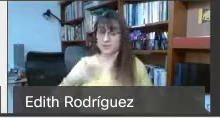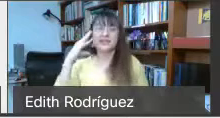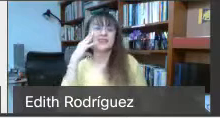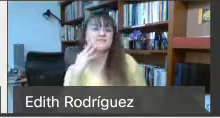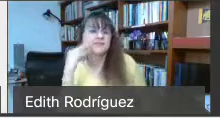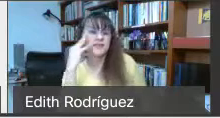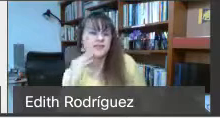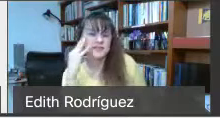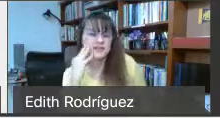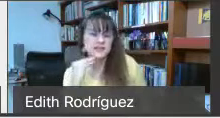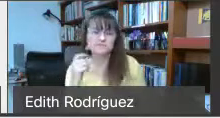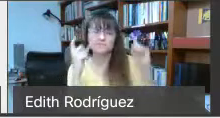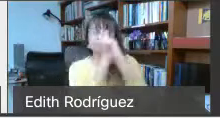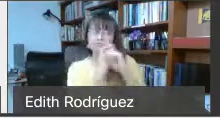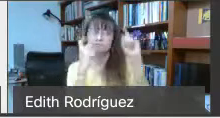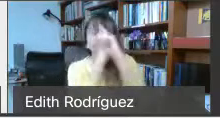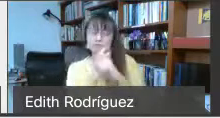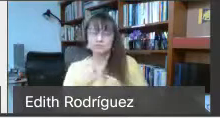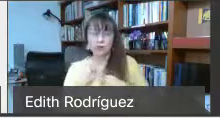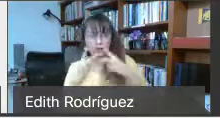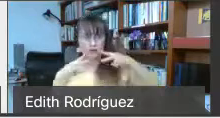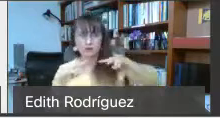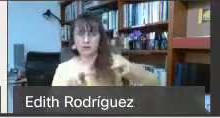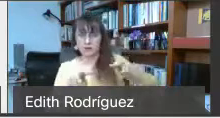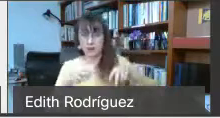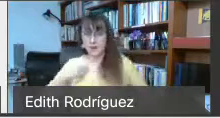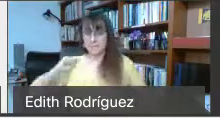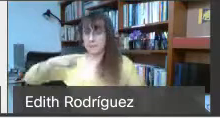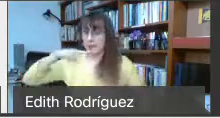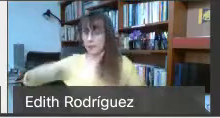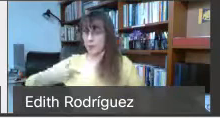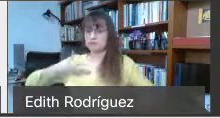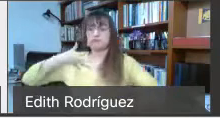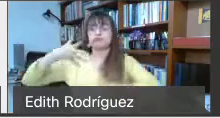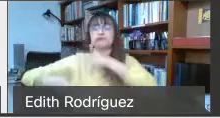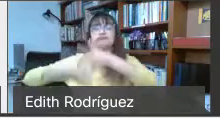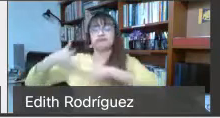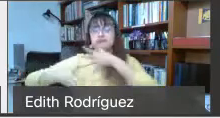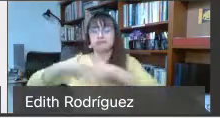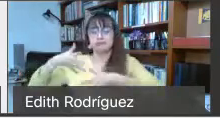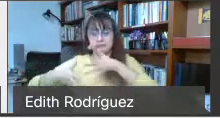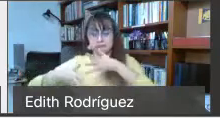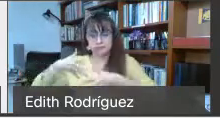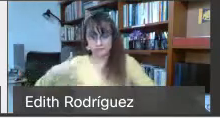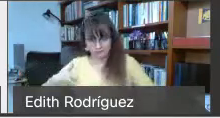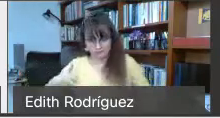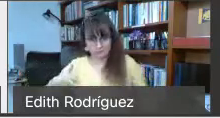He tenido que hacer muchas reflexiones. Yo, como persona sorda, desde mi experiencia de vida,